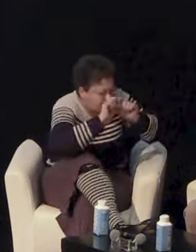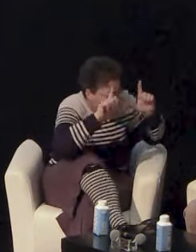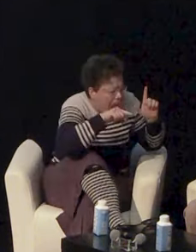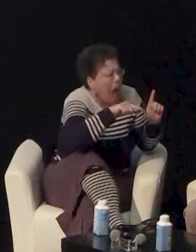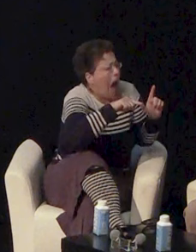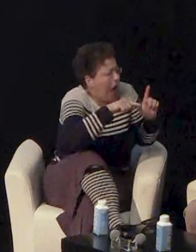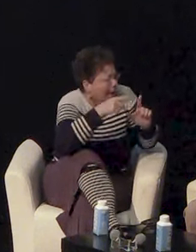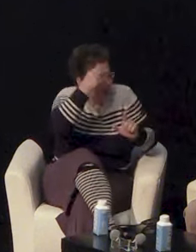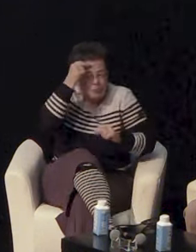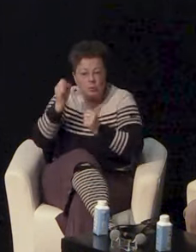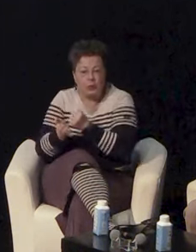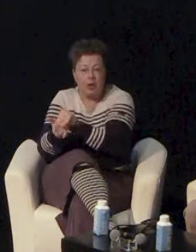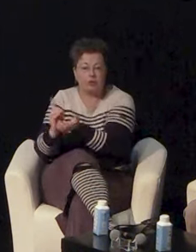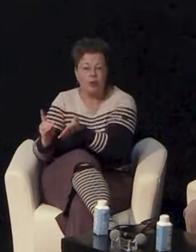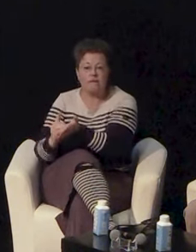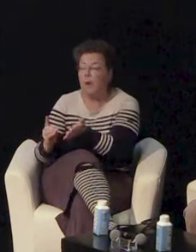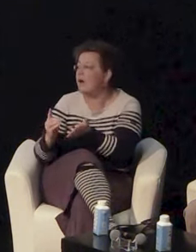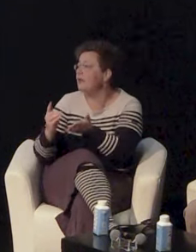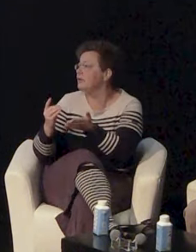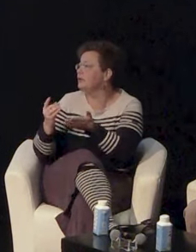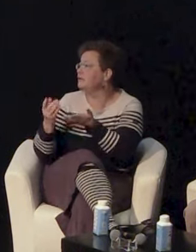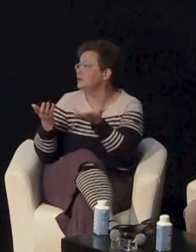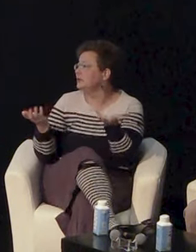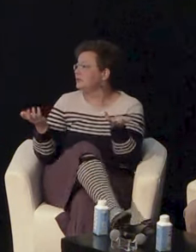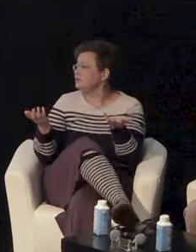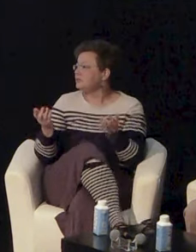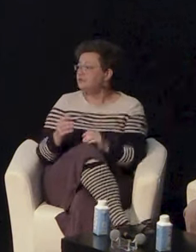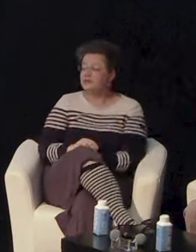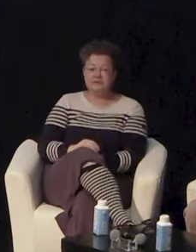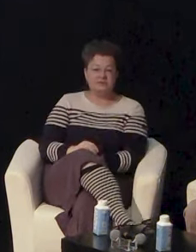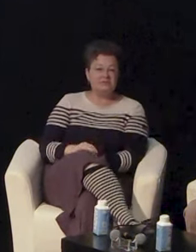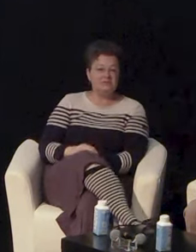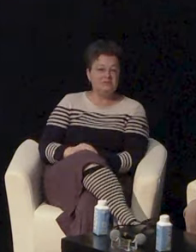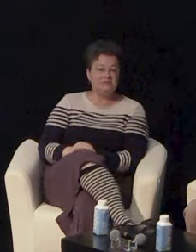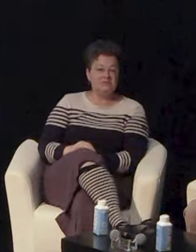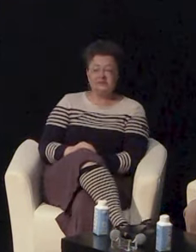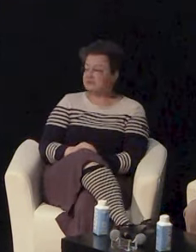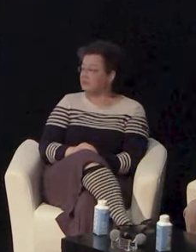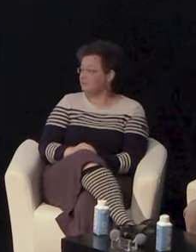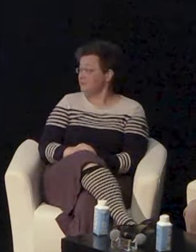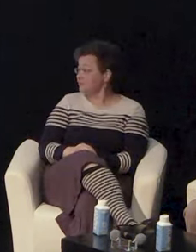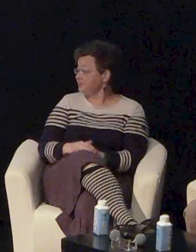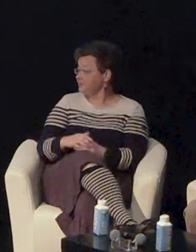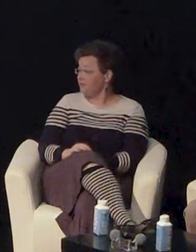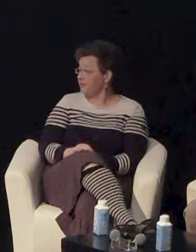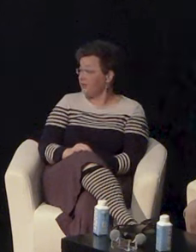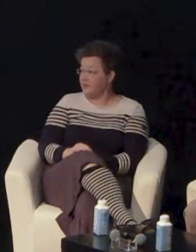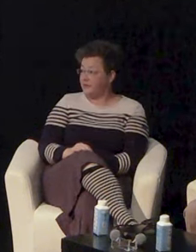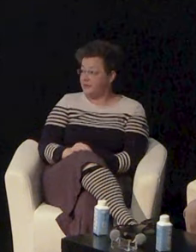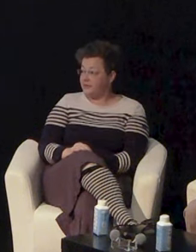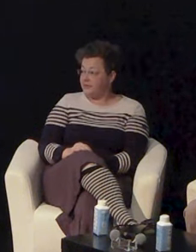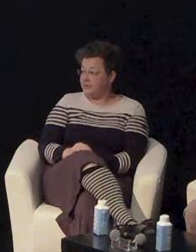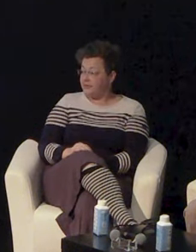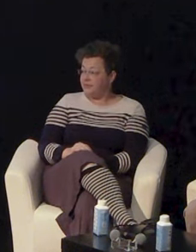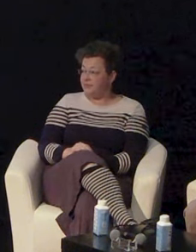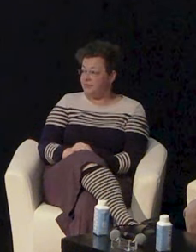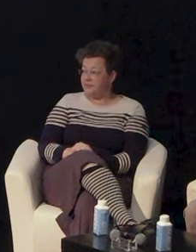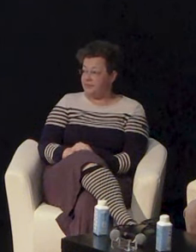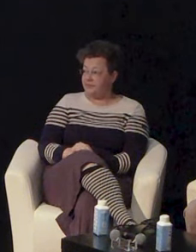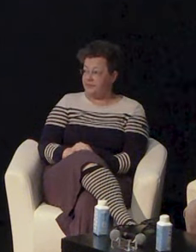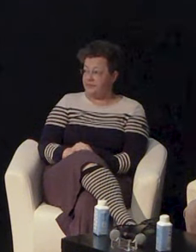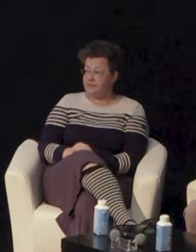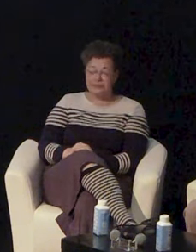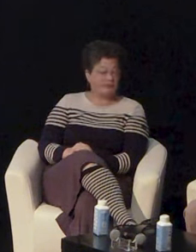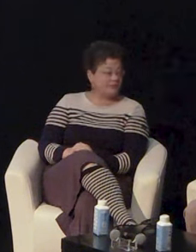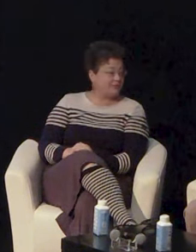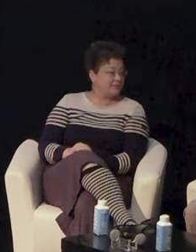école différente, qui a eu un autre professeur ou qui a besoin d'aide aux devoirs, voilà, d'utiliser un vocabulaire